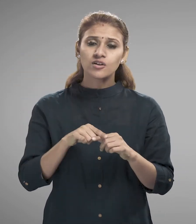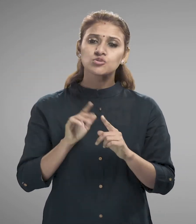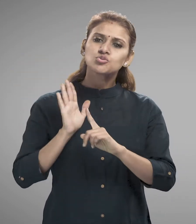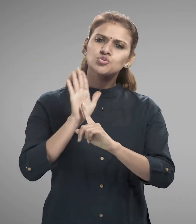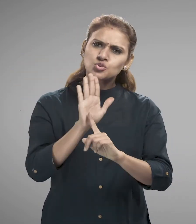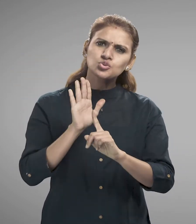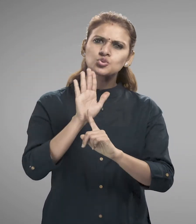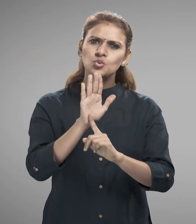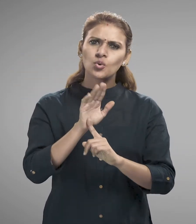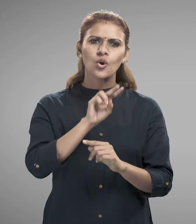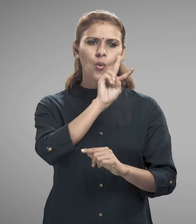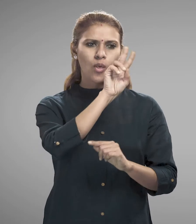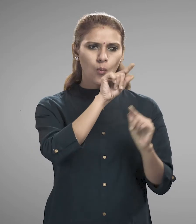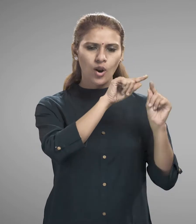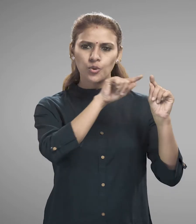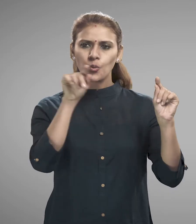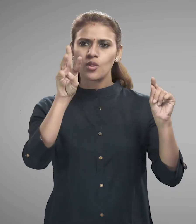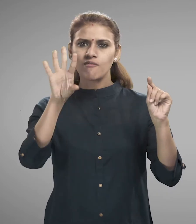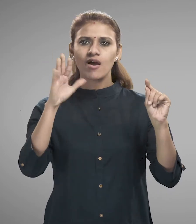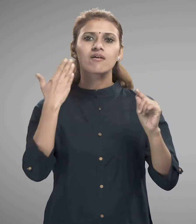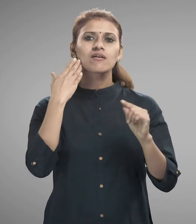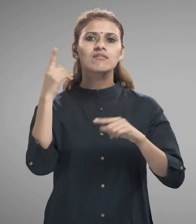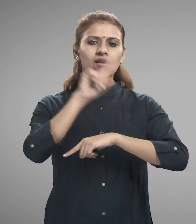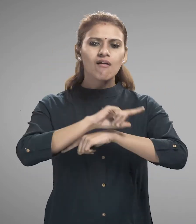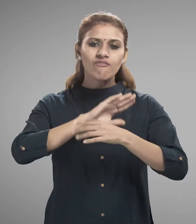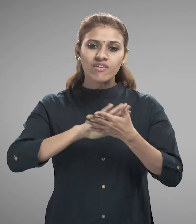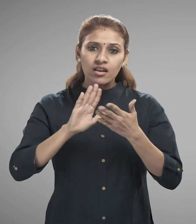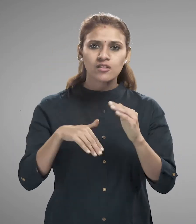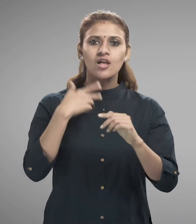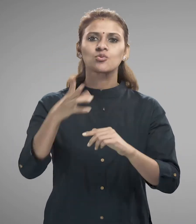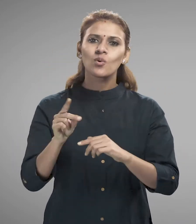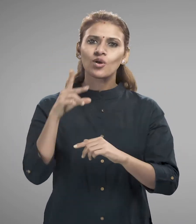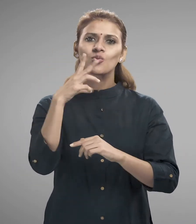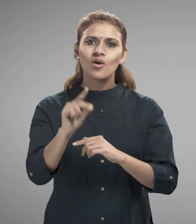यह हर महीने 21 से 35 दिन के अंतराल पर होता है।